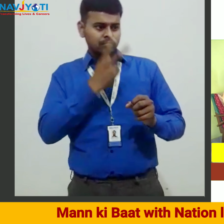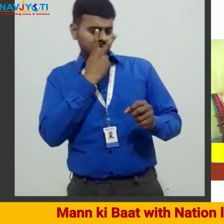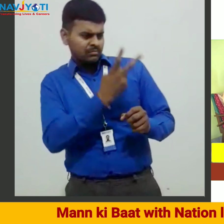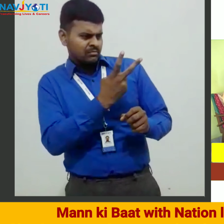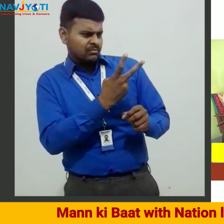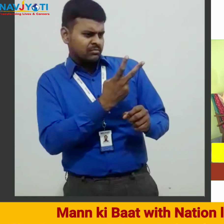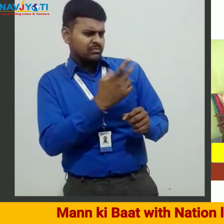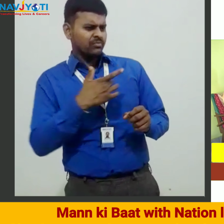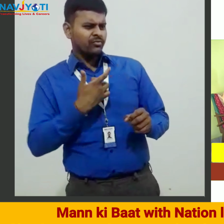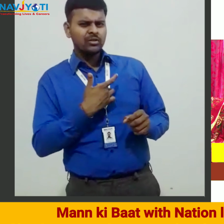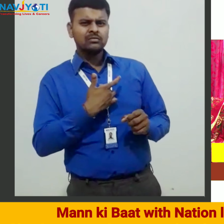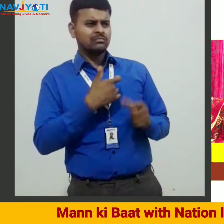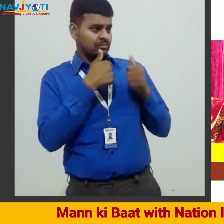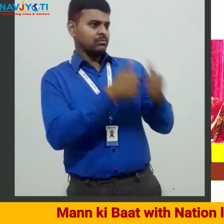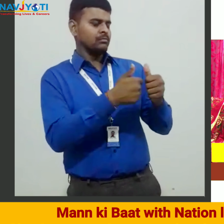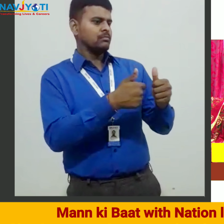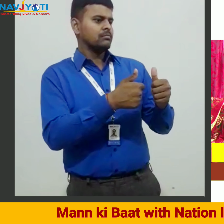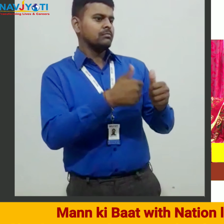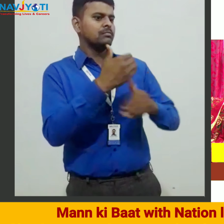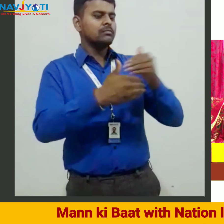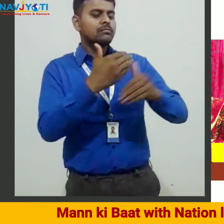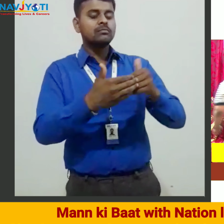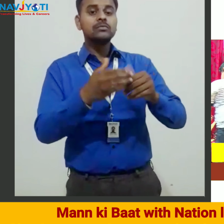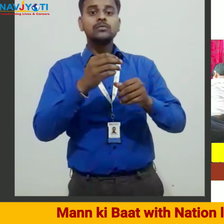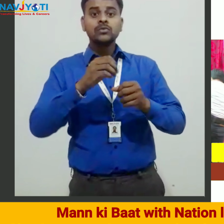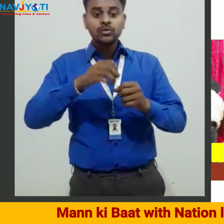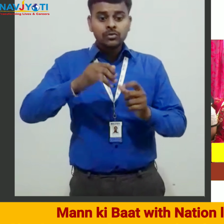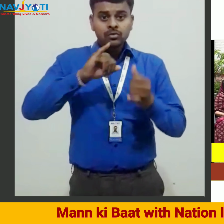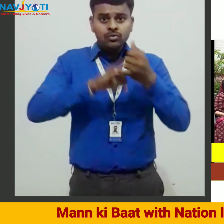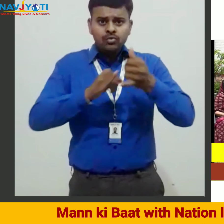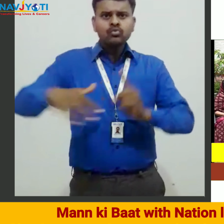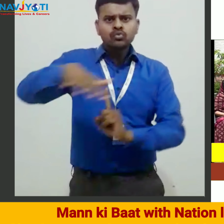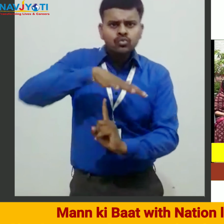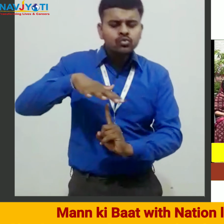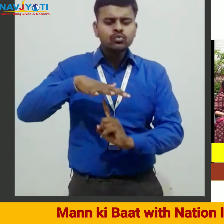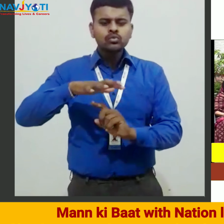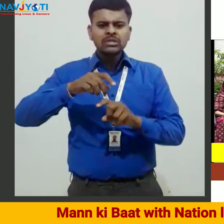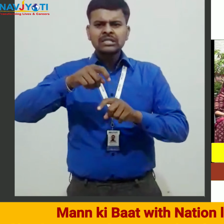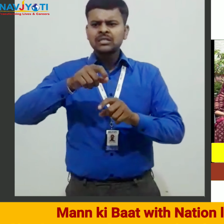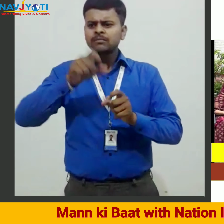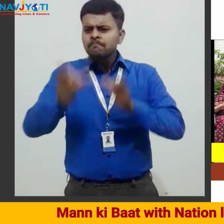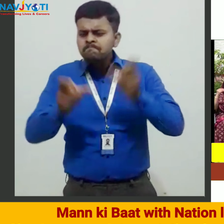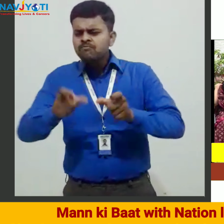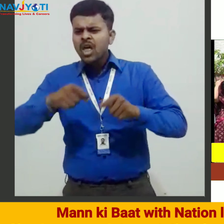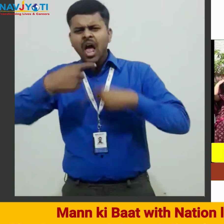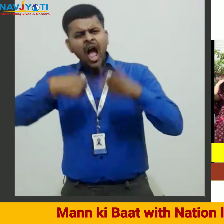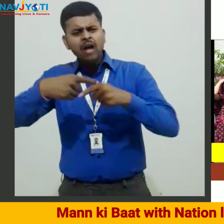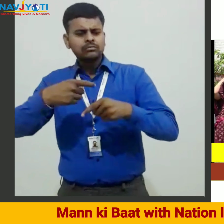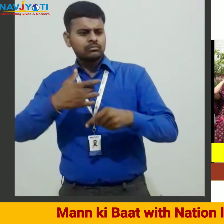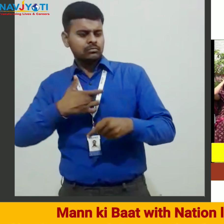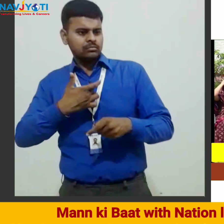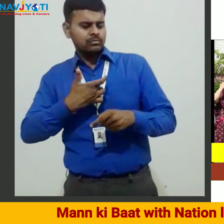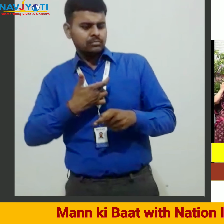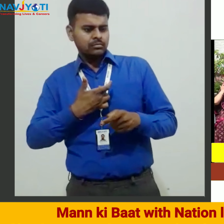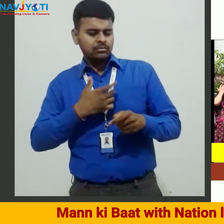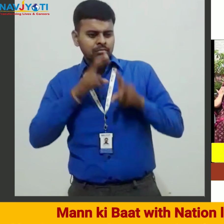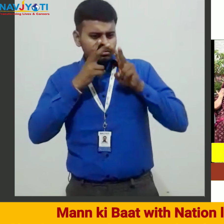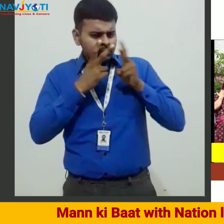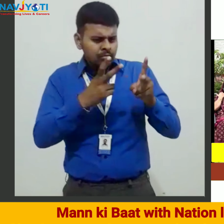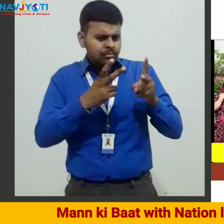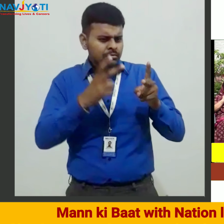इस लड़ाई के दौरान हमें अपने जीवन को, समाज को, हमारे आसपास हो रही घटनाओं को